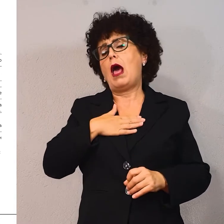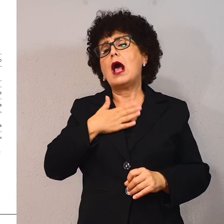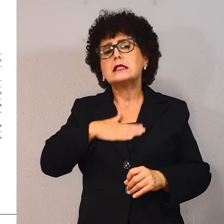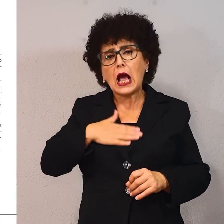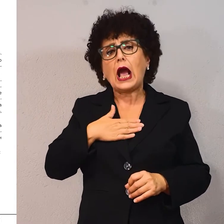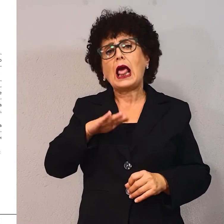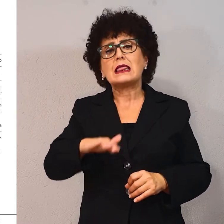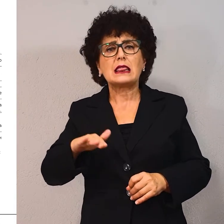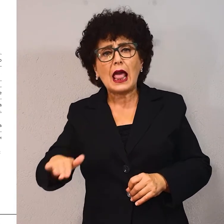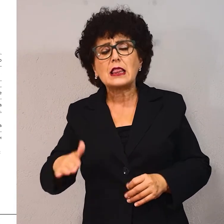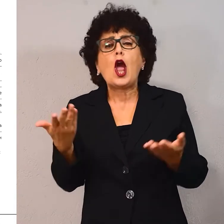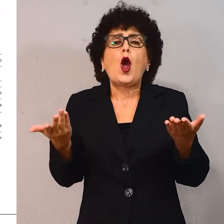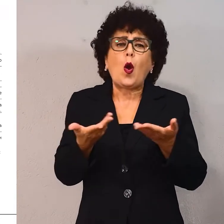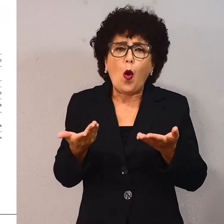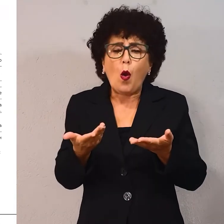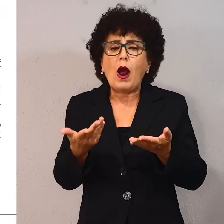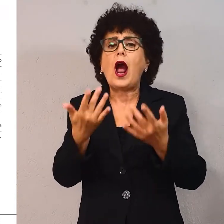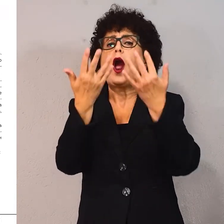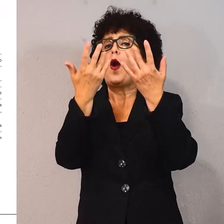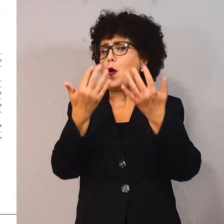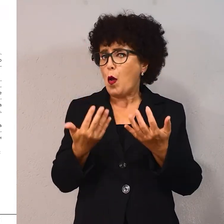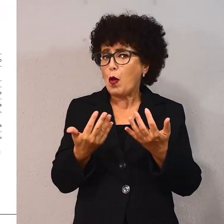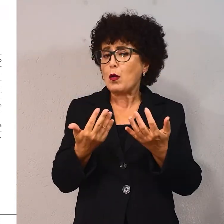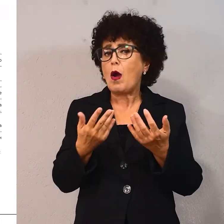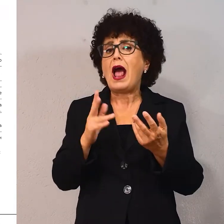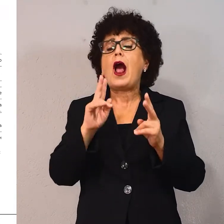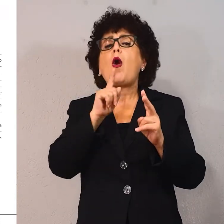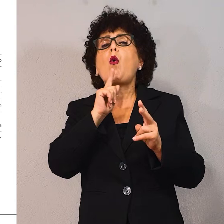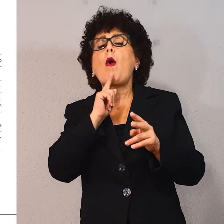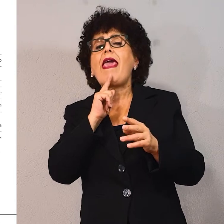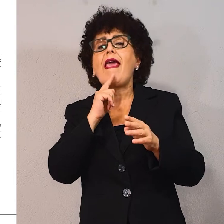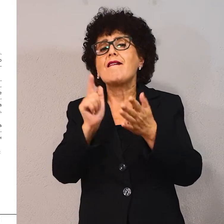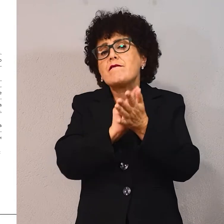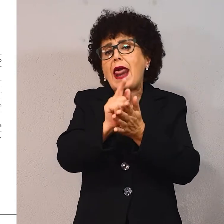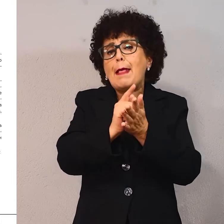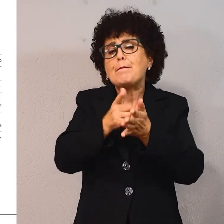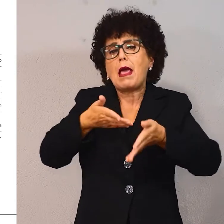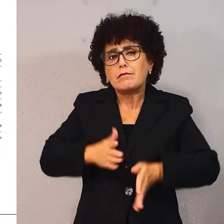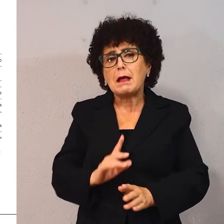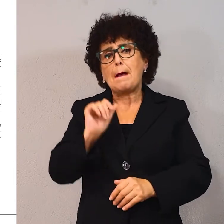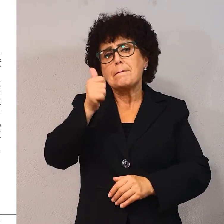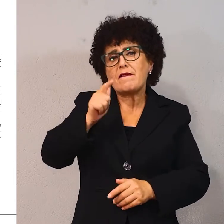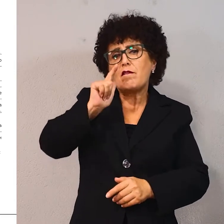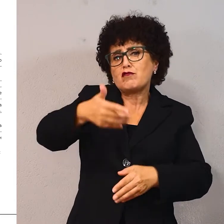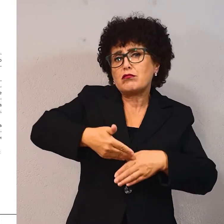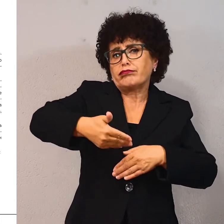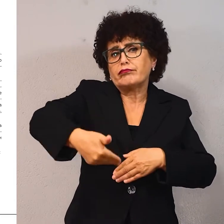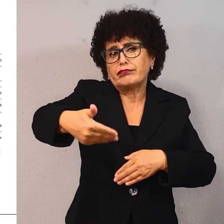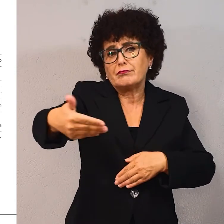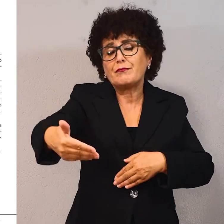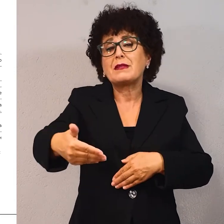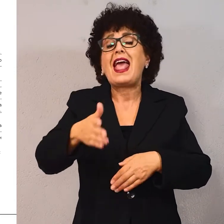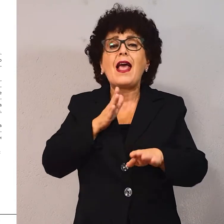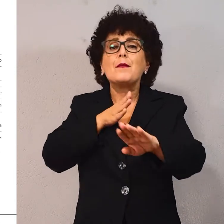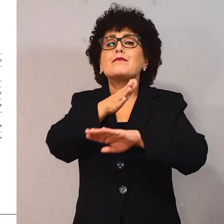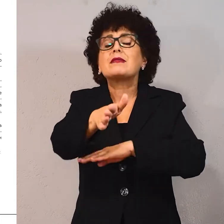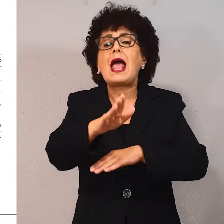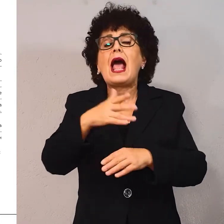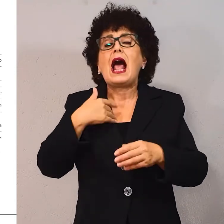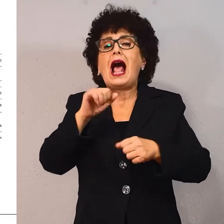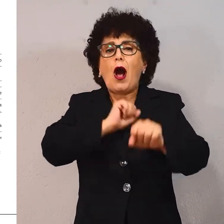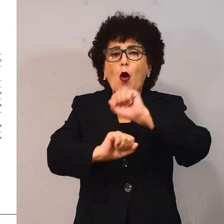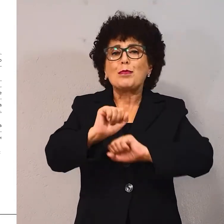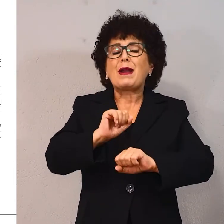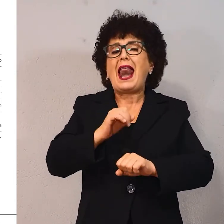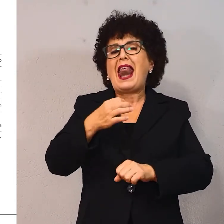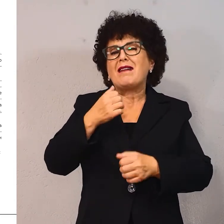деца, кога и колку и на кое временско расстојание. Пристапот до контрацепција им